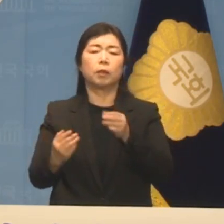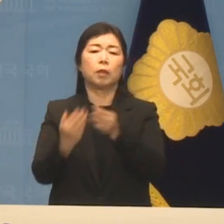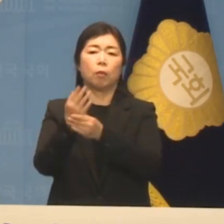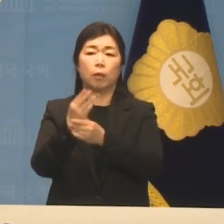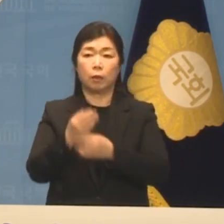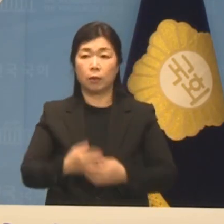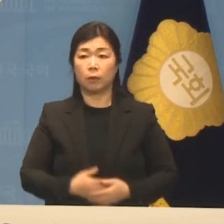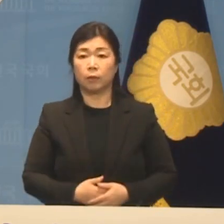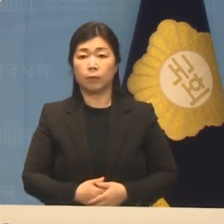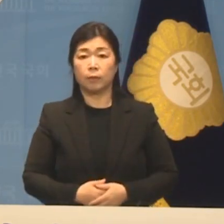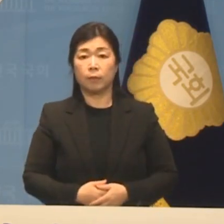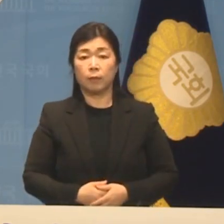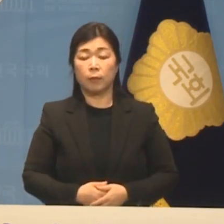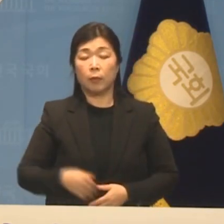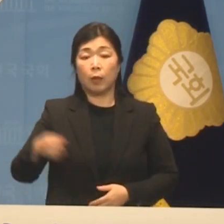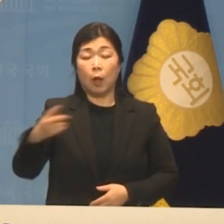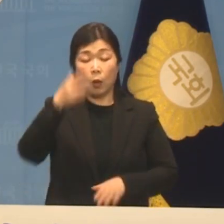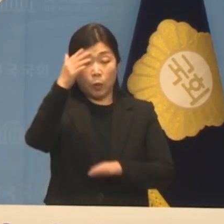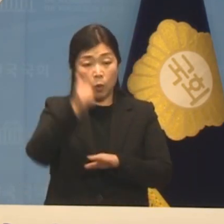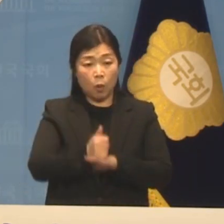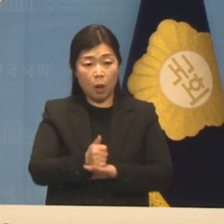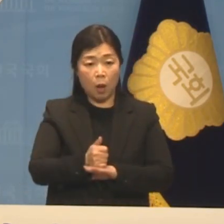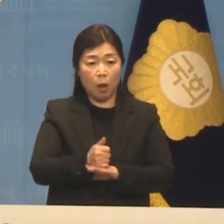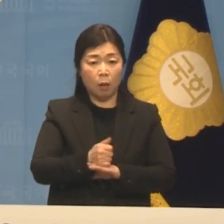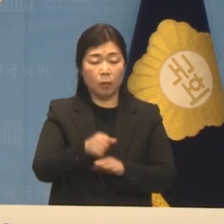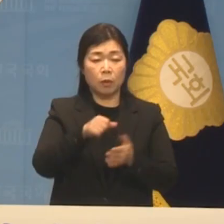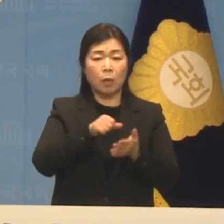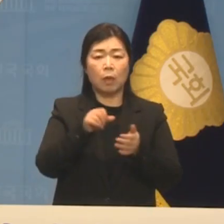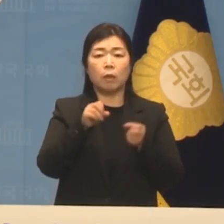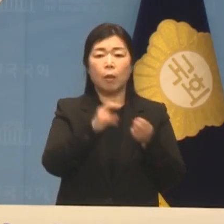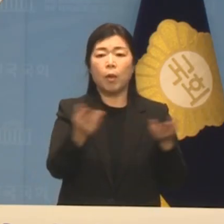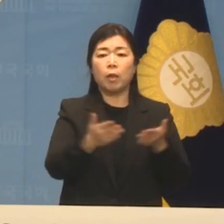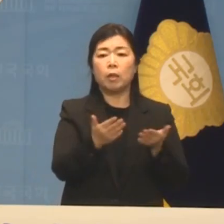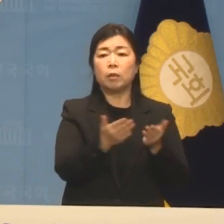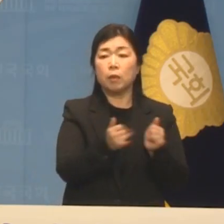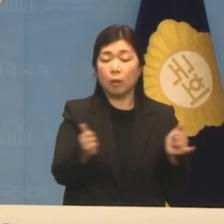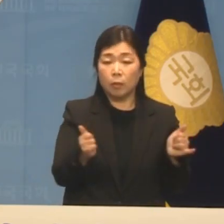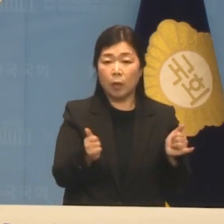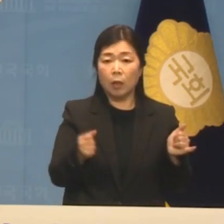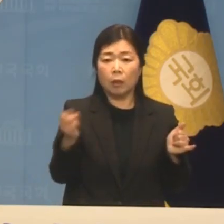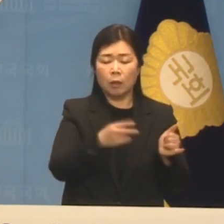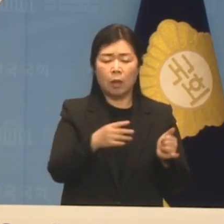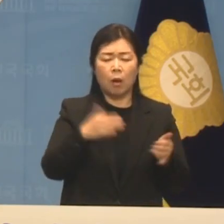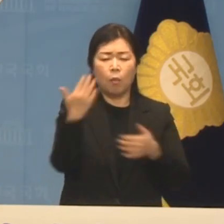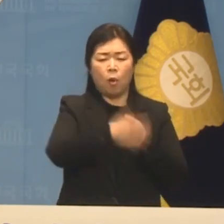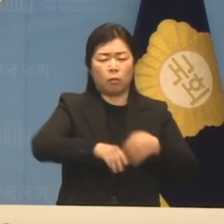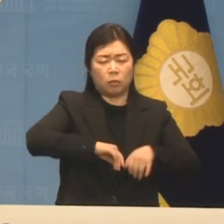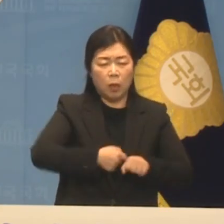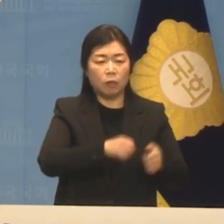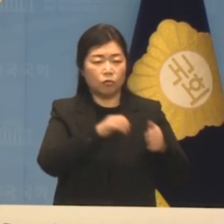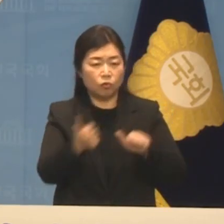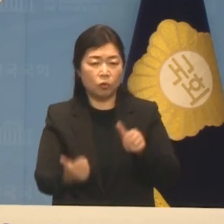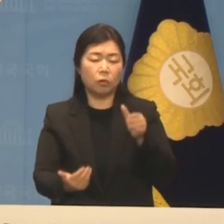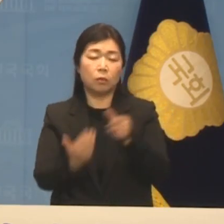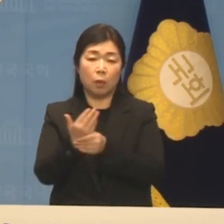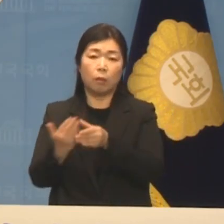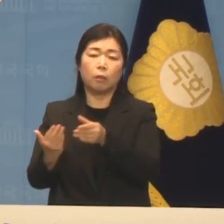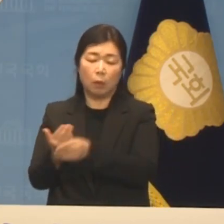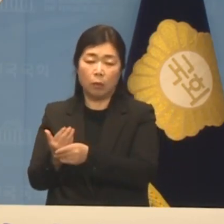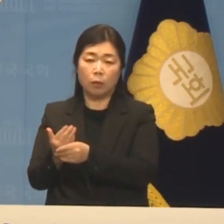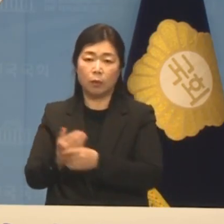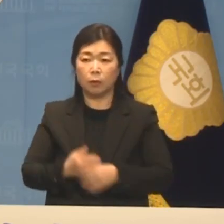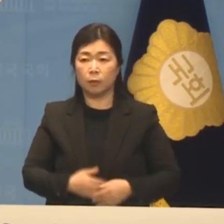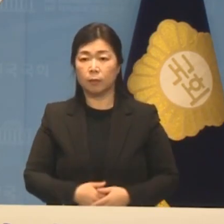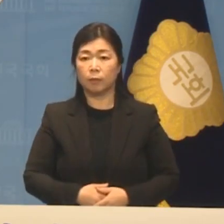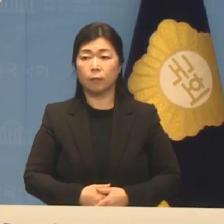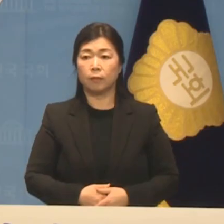되었습니다. 그리고 그 결과 물류 택배업 종사자 중에서 다시 과로로 돌아가시는 분들까지 나타나게